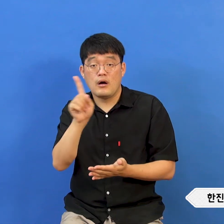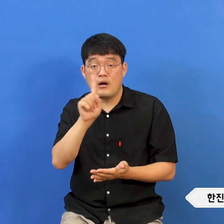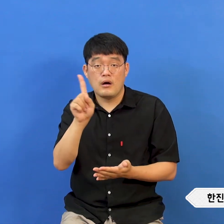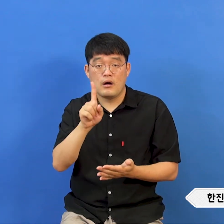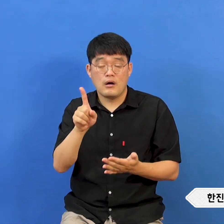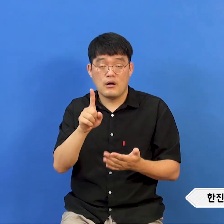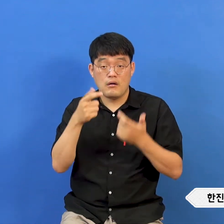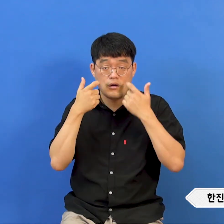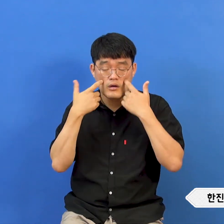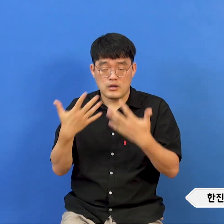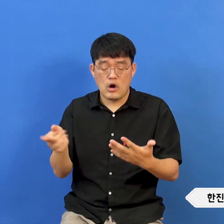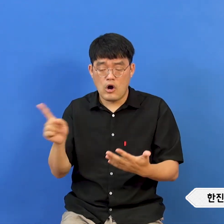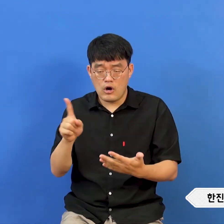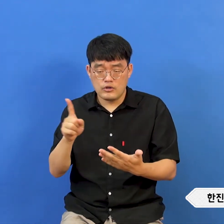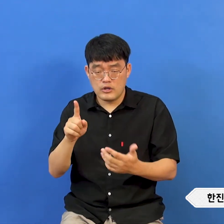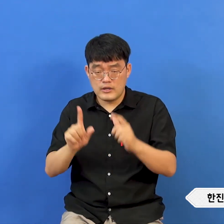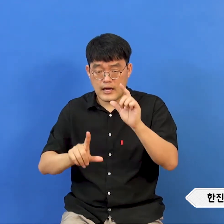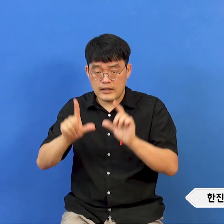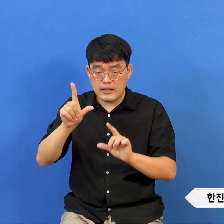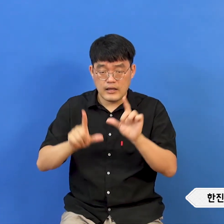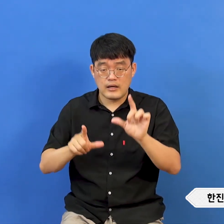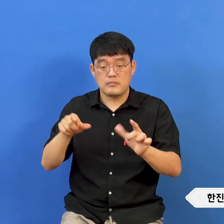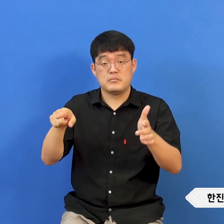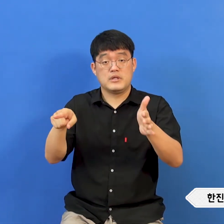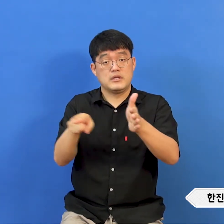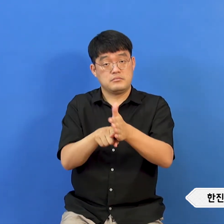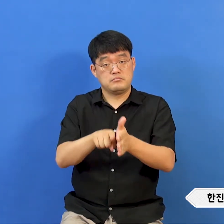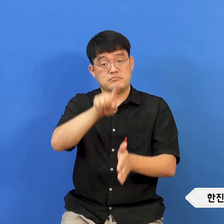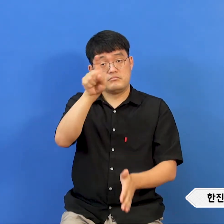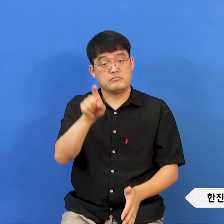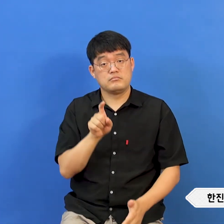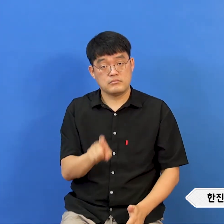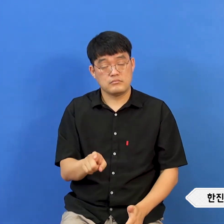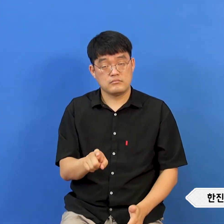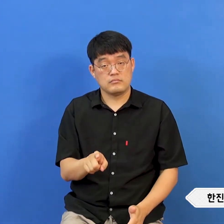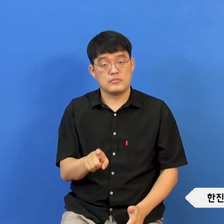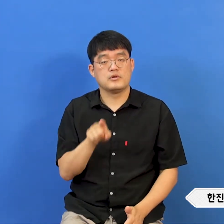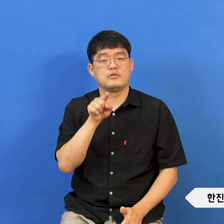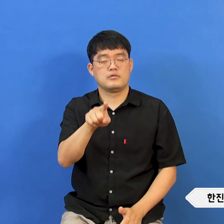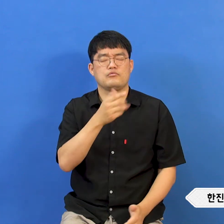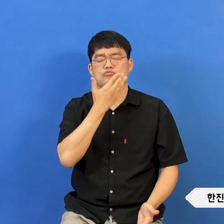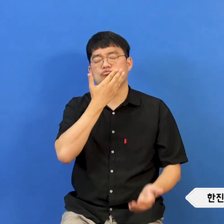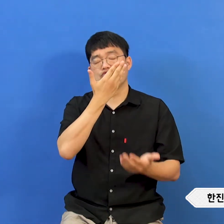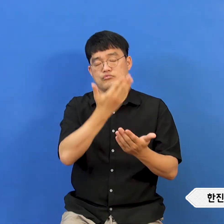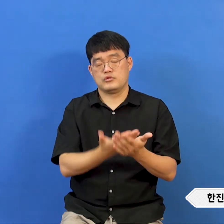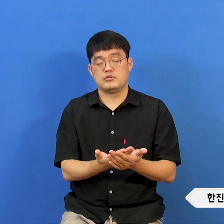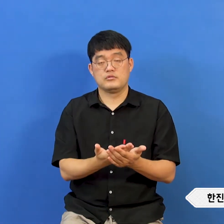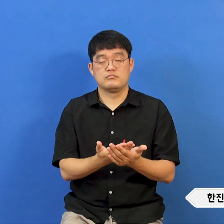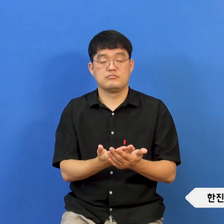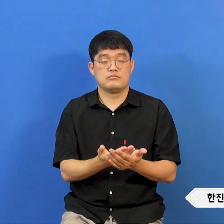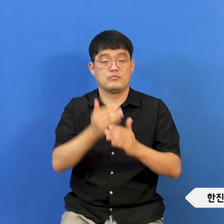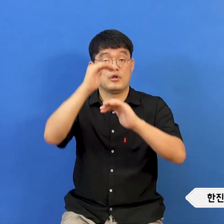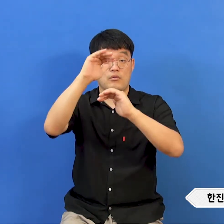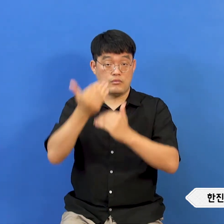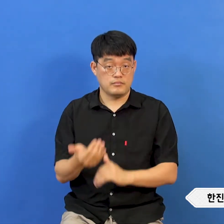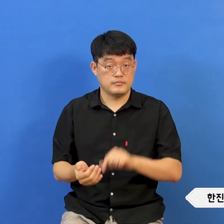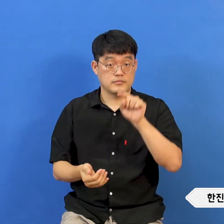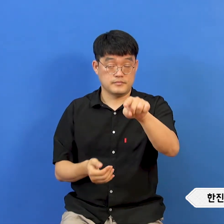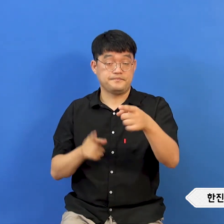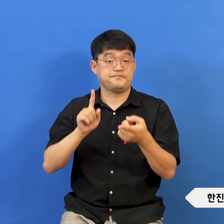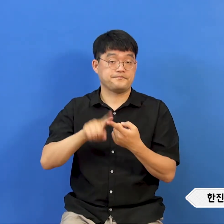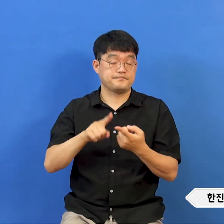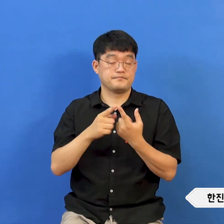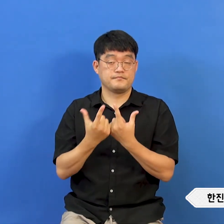정확하게 어떤 상태가 믿는 것이냐, 그건 아주 중요한 문제지요. 오늘 거기에 대해서